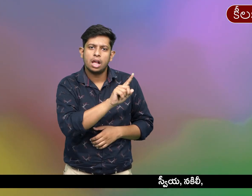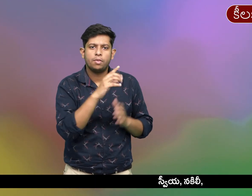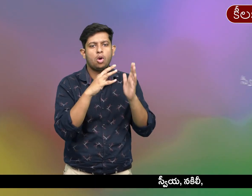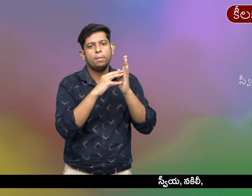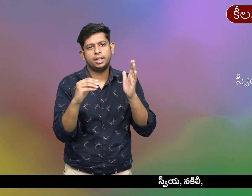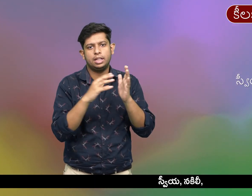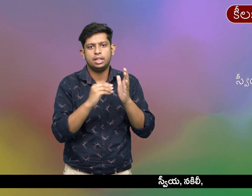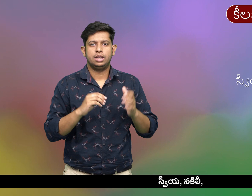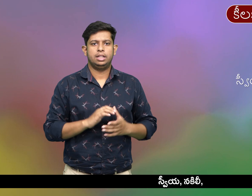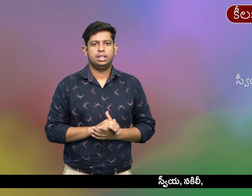స్వీయ నకిలీ,